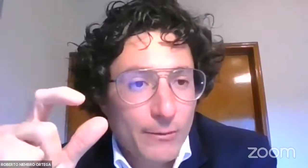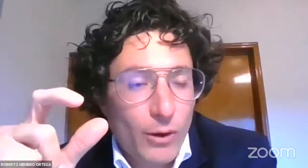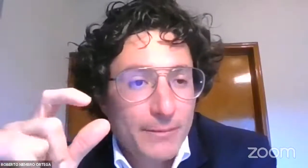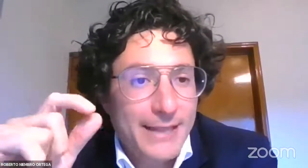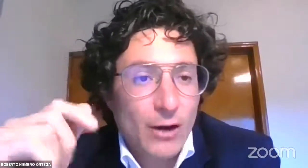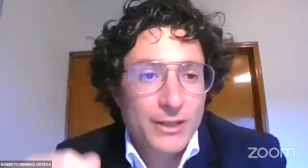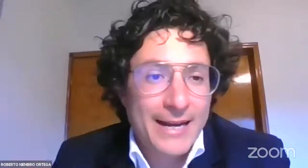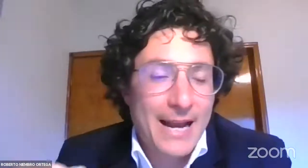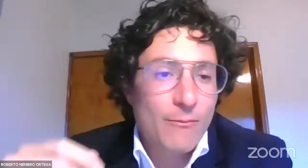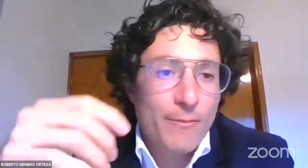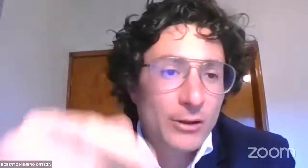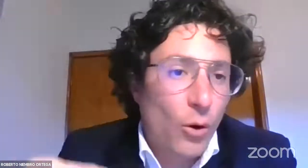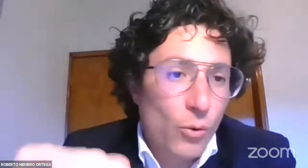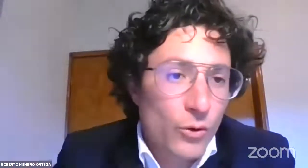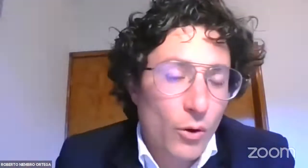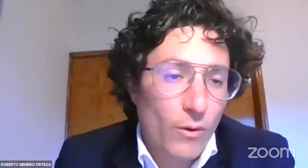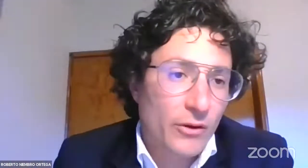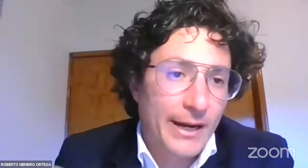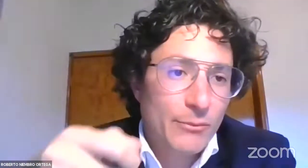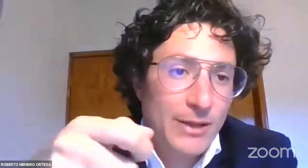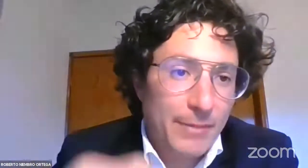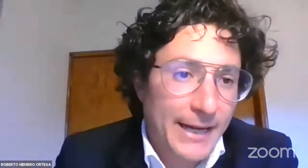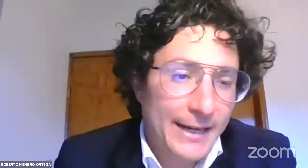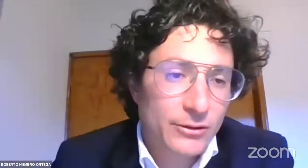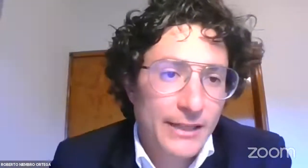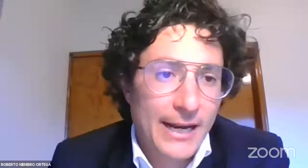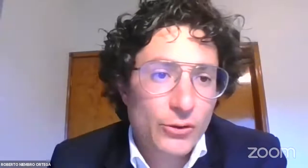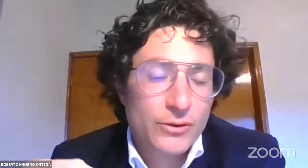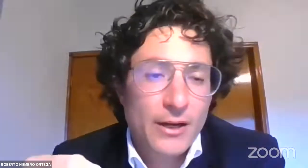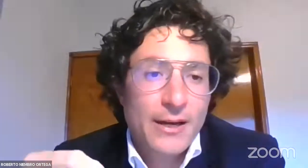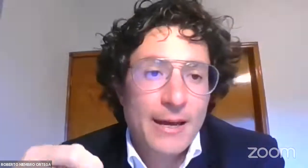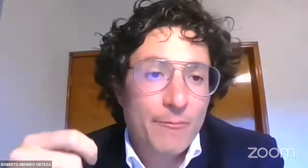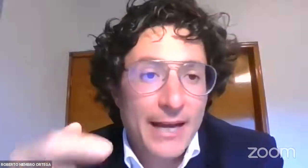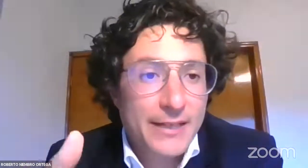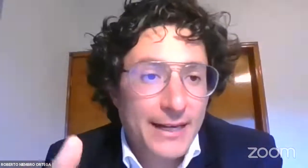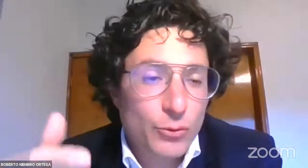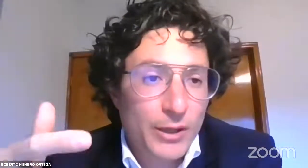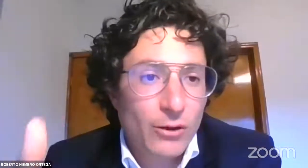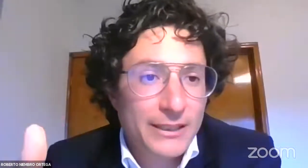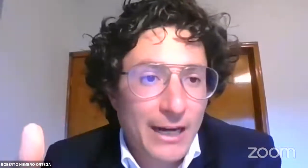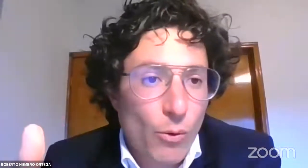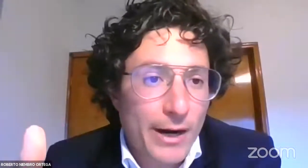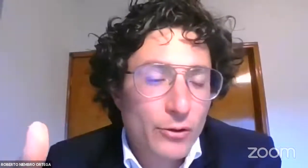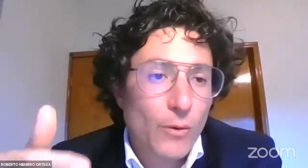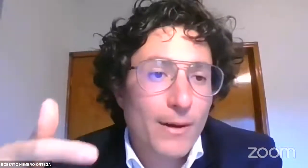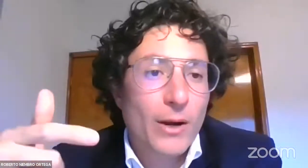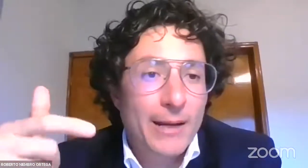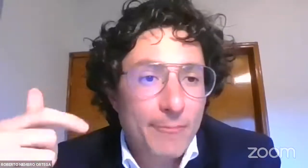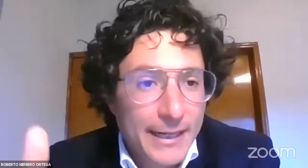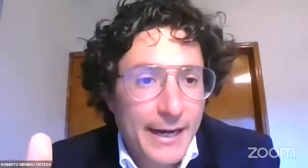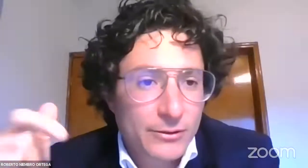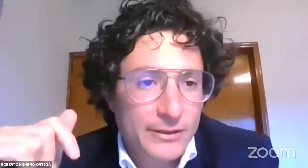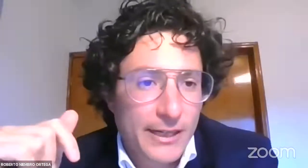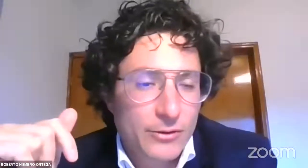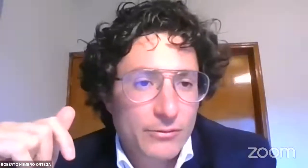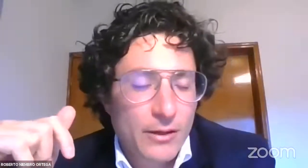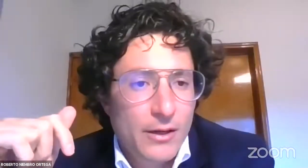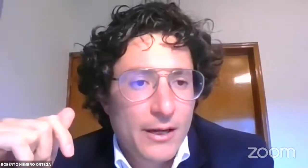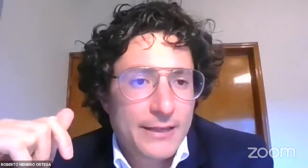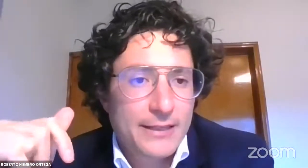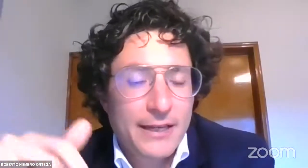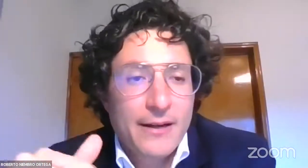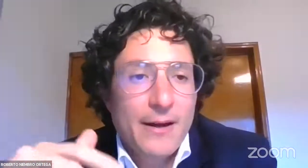como objetivo limitarlos, en el momento uno, cuando queremos aplicar esos derechos, empiezan a surgir los desacuerdos sobre lo que implican esos